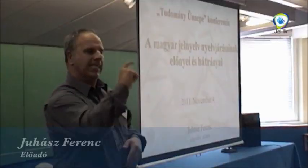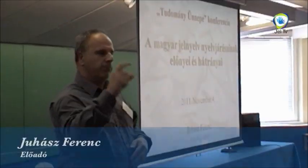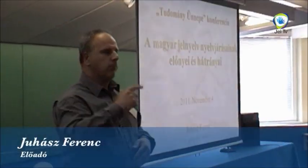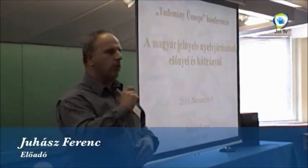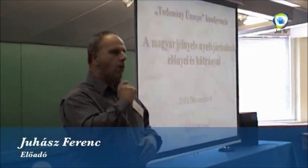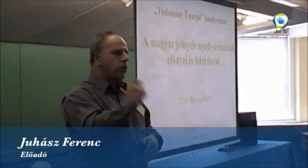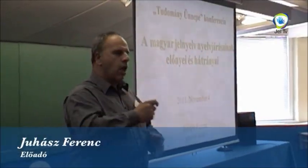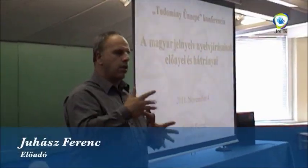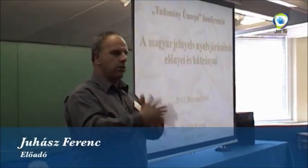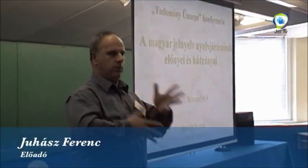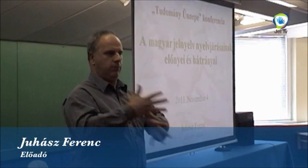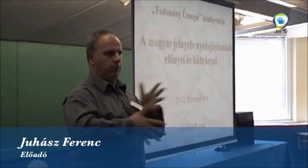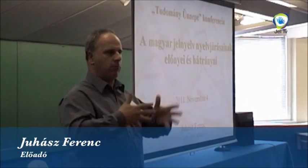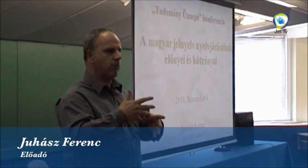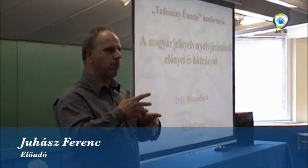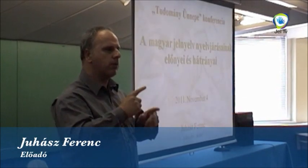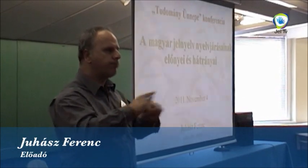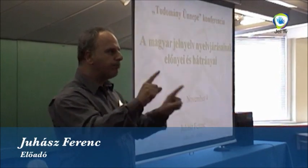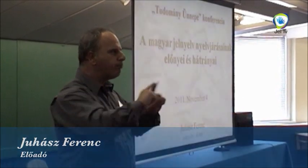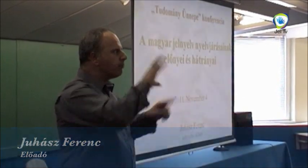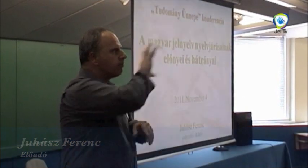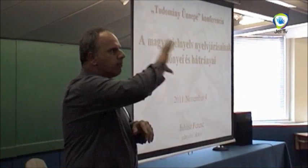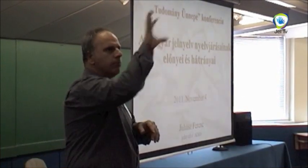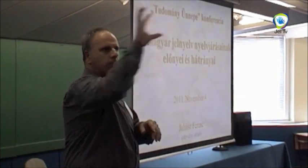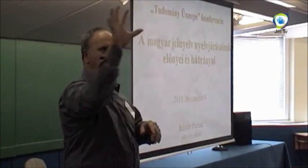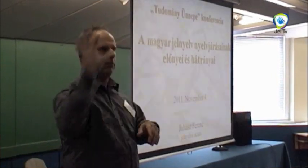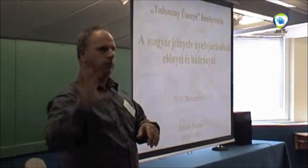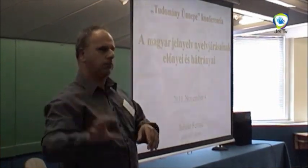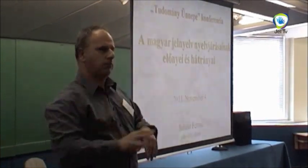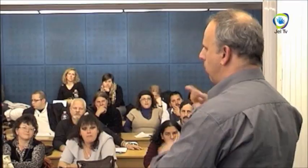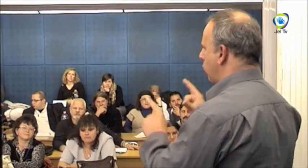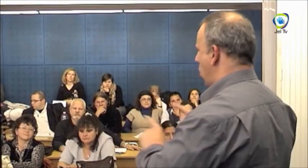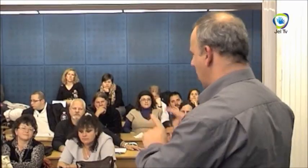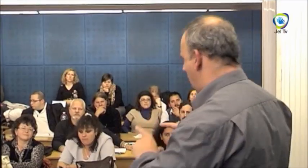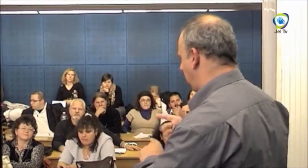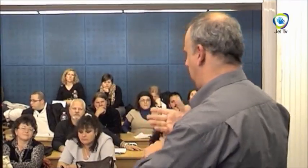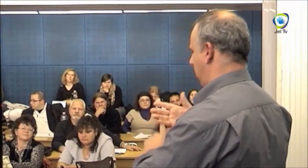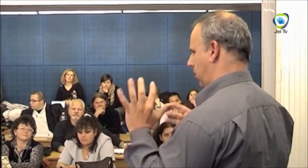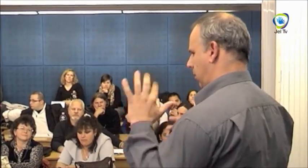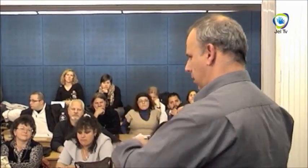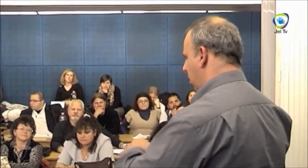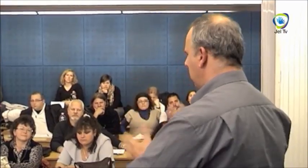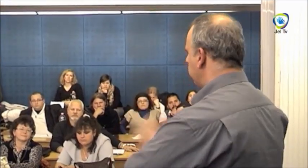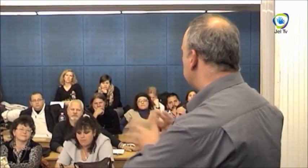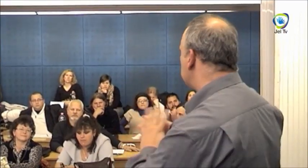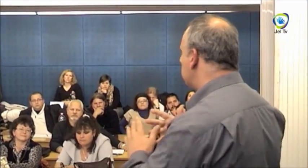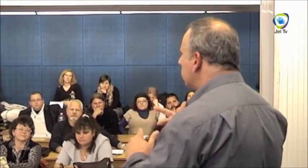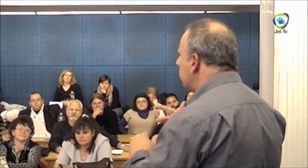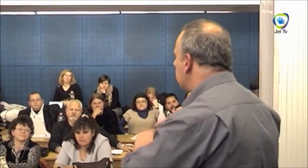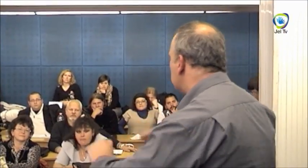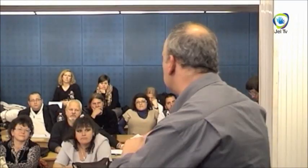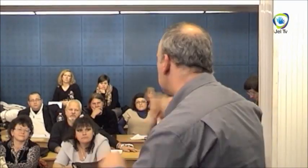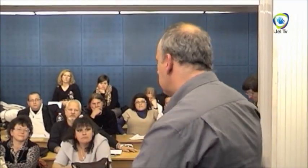Az előadásom címe a magyar jelnyelv kongresszus, ahol siket